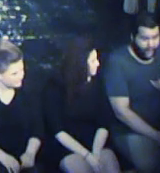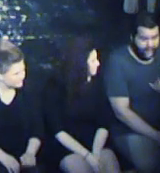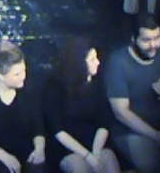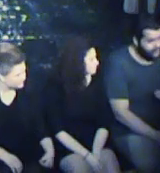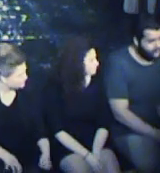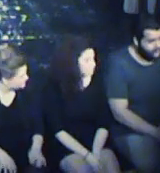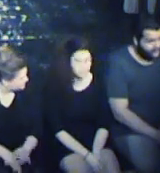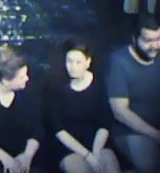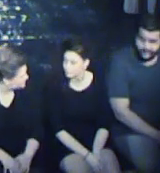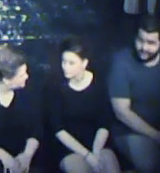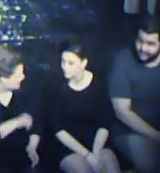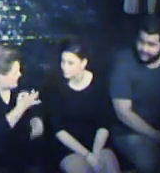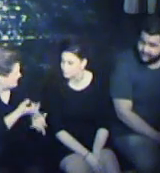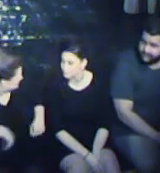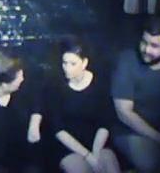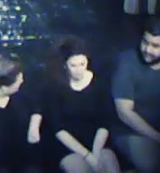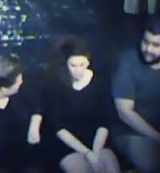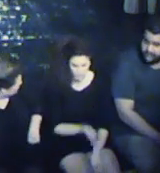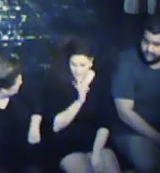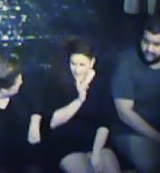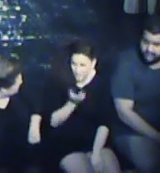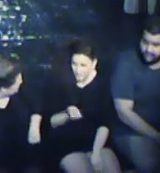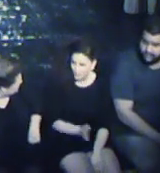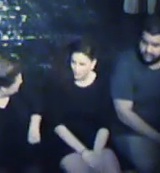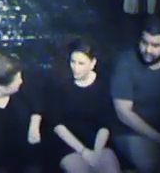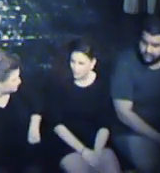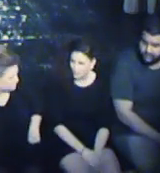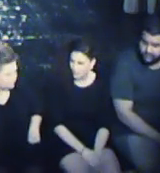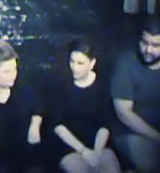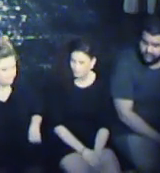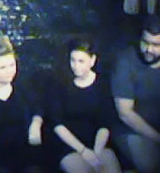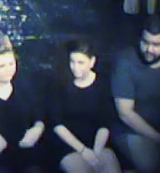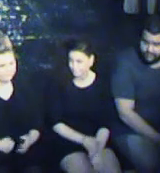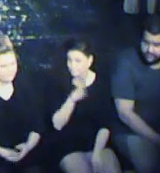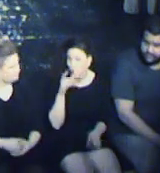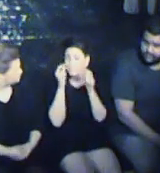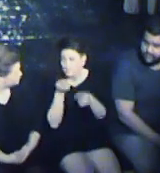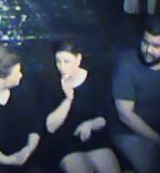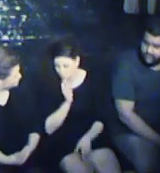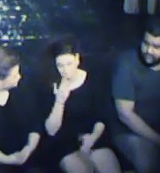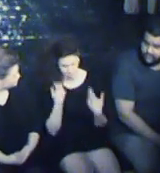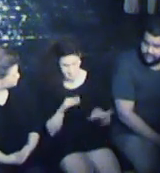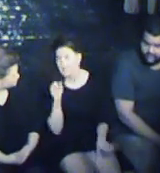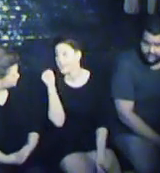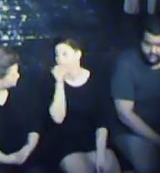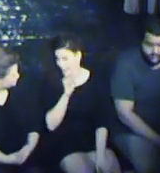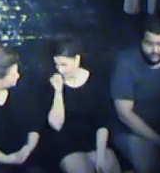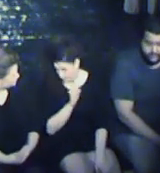¿Y qué pasa? Porque es muy difícil. Su pista es una canción que